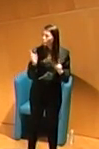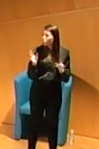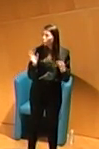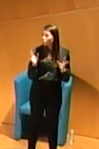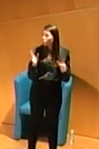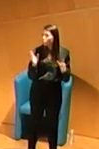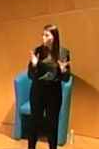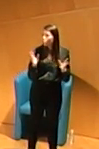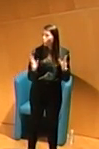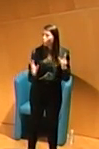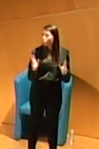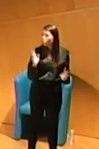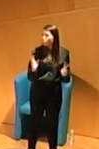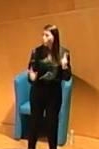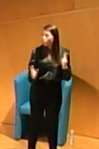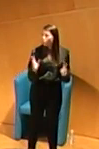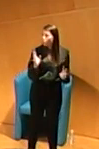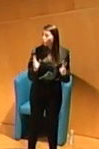On pourrait lancer